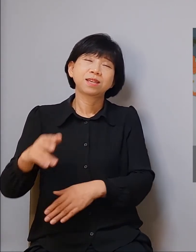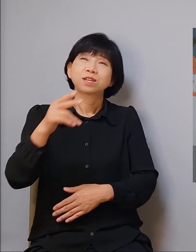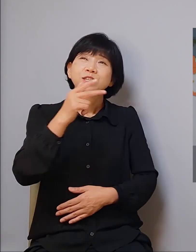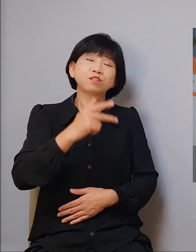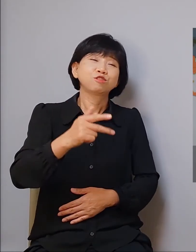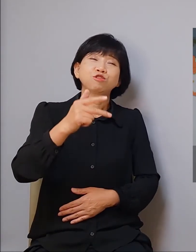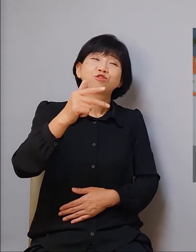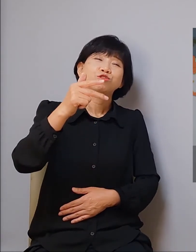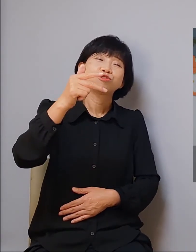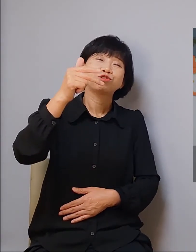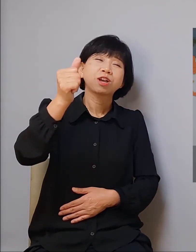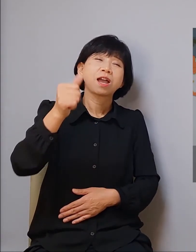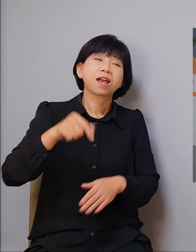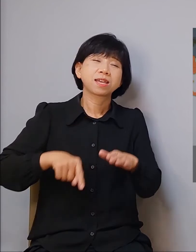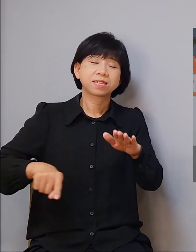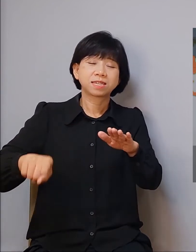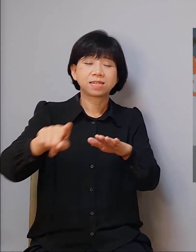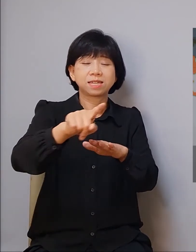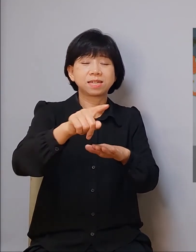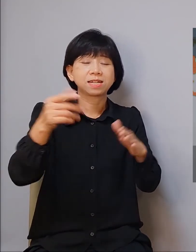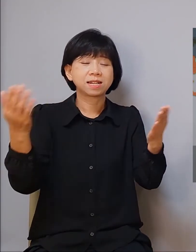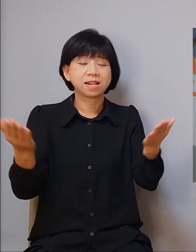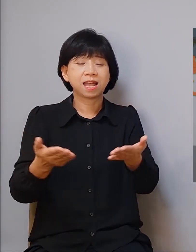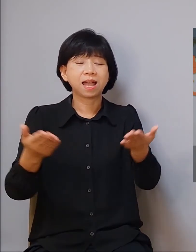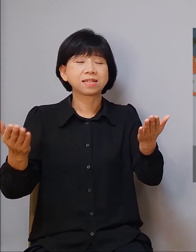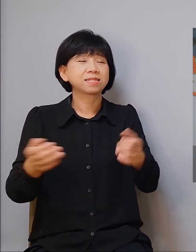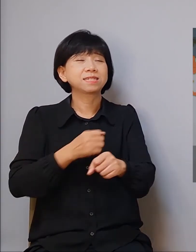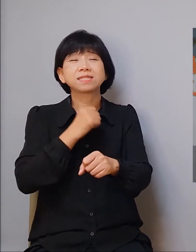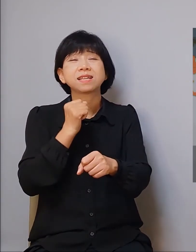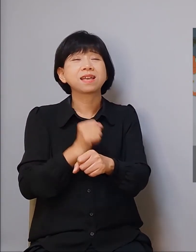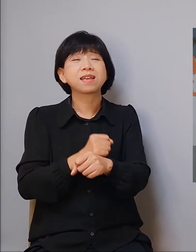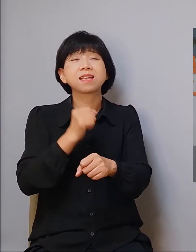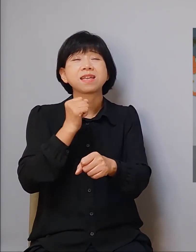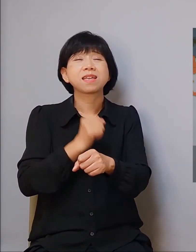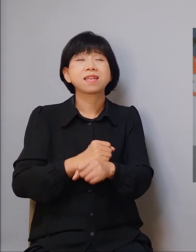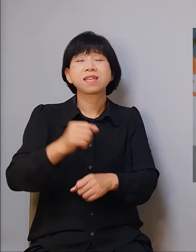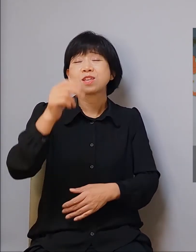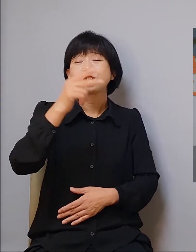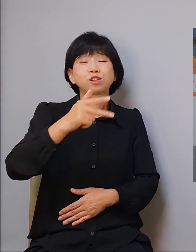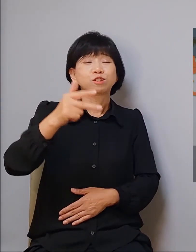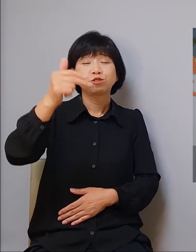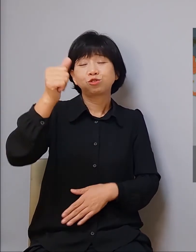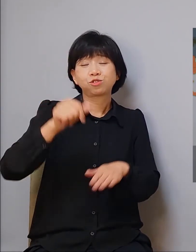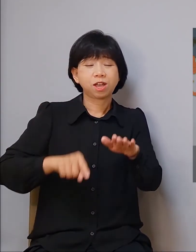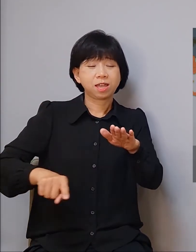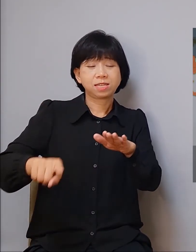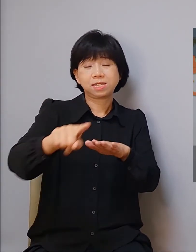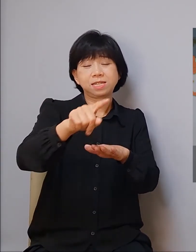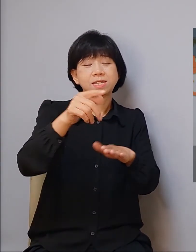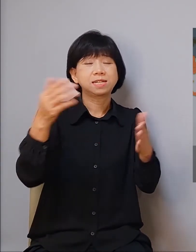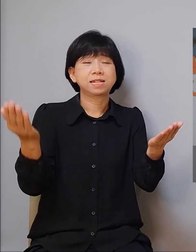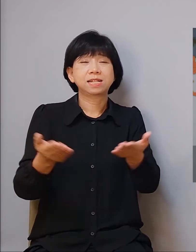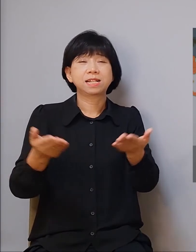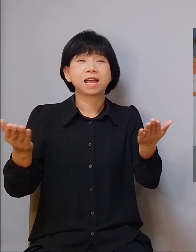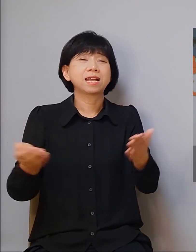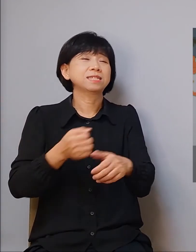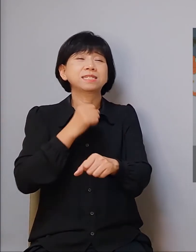일하시네. 주가 일하시네. 아멘. 주가